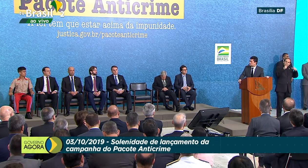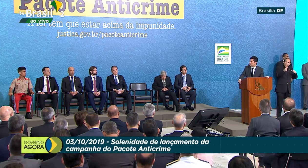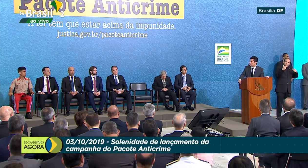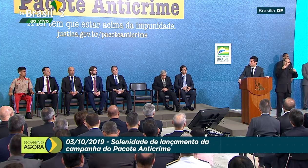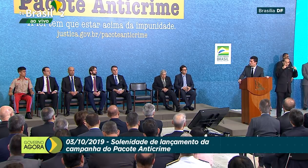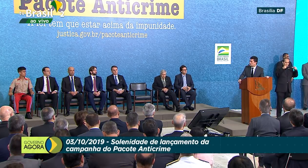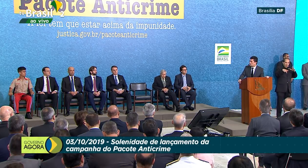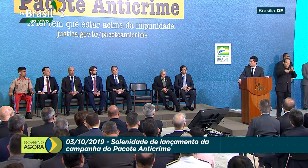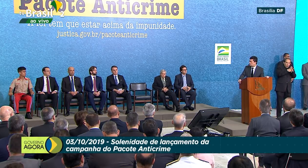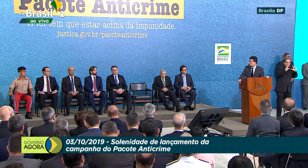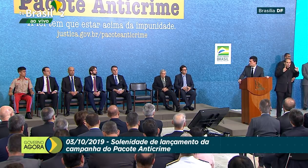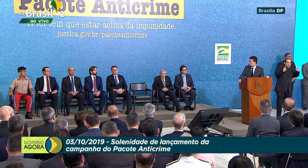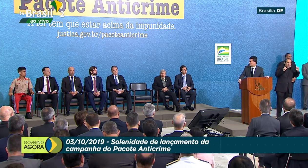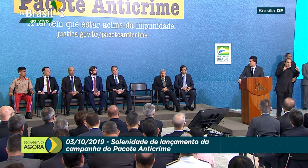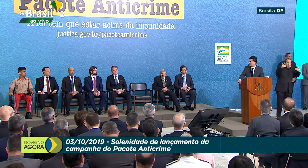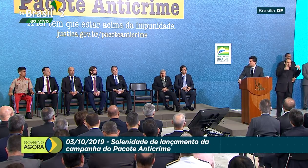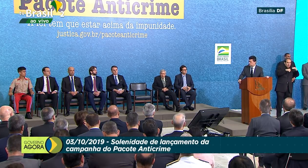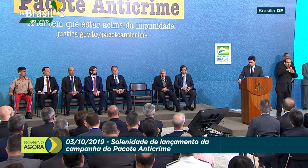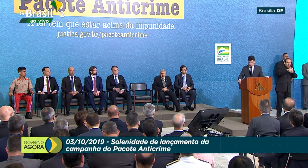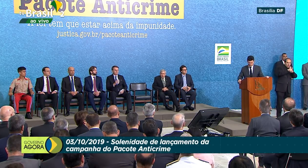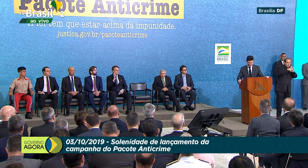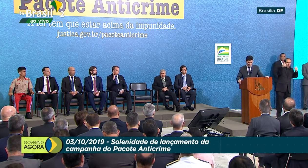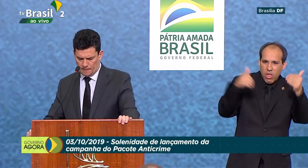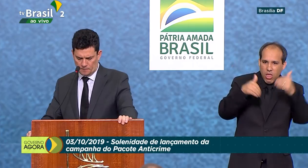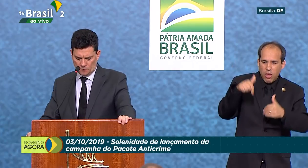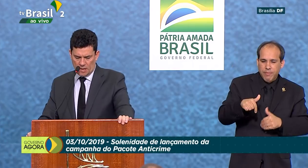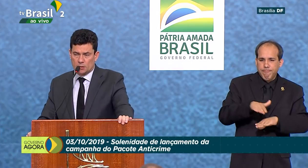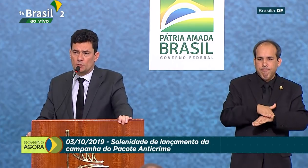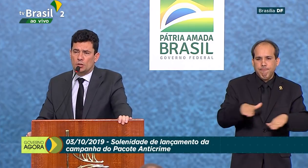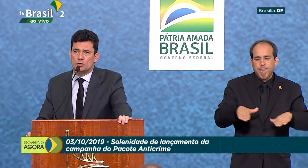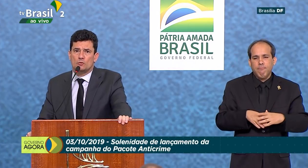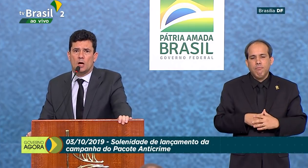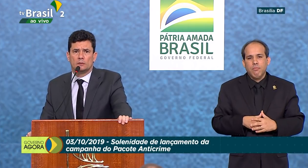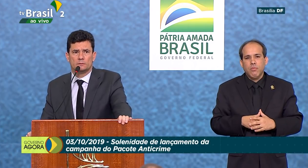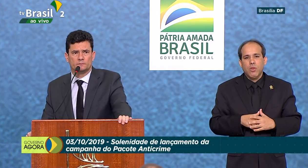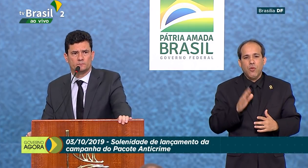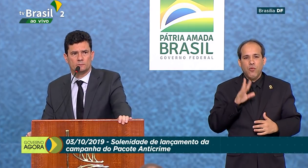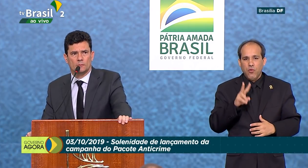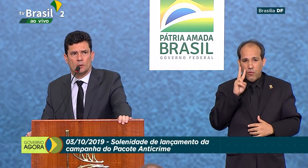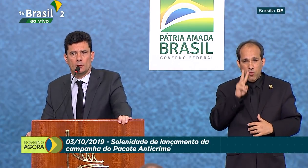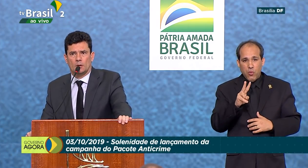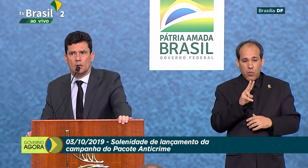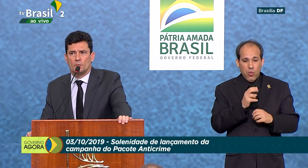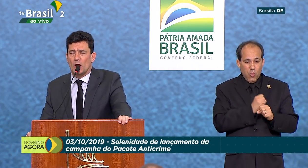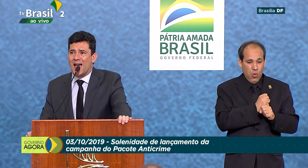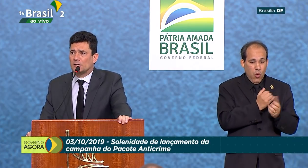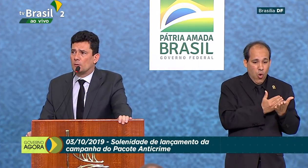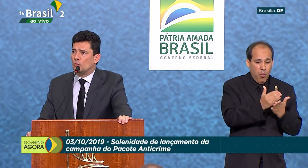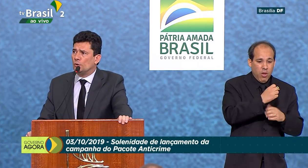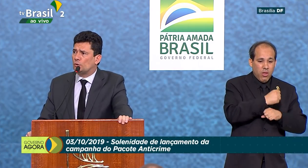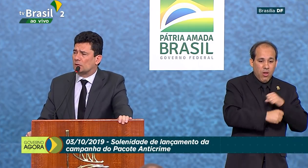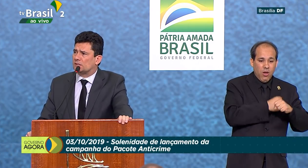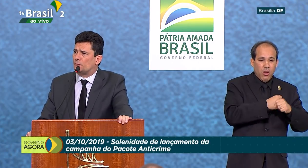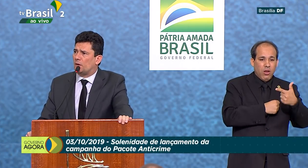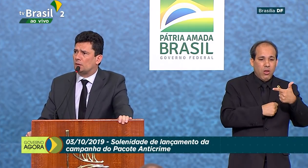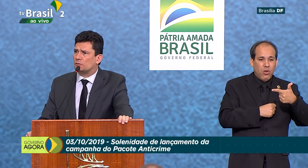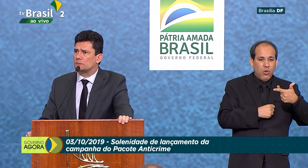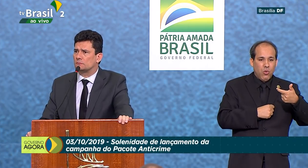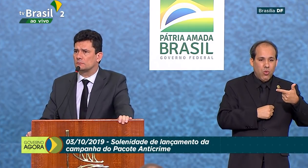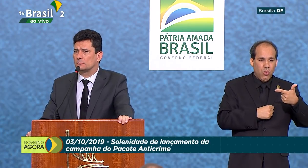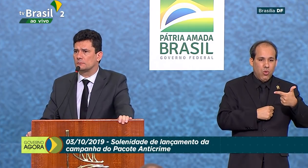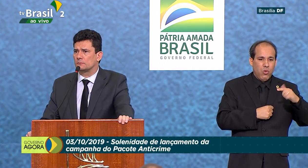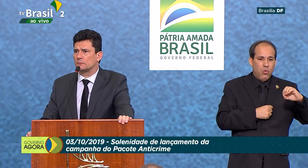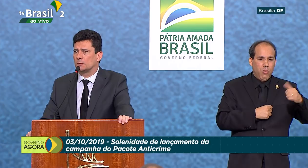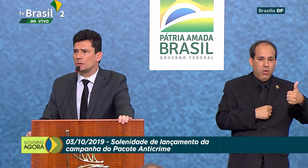criminosos. E o que nós temos visto desde o início do ano, embora haja muito a ser